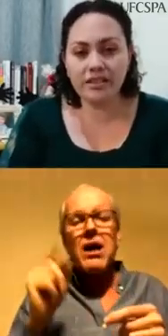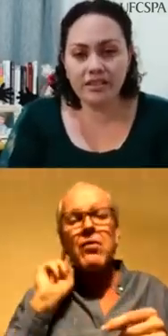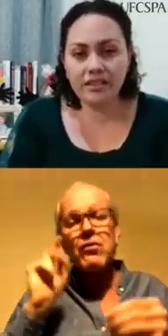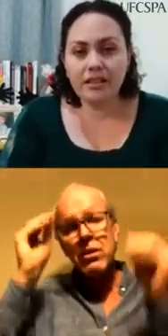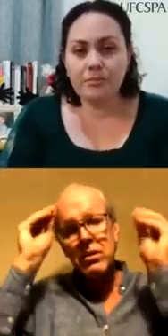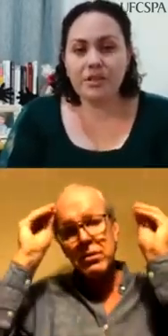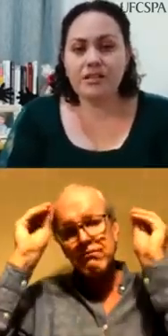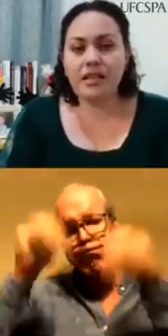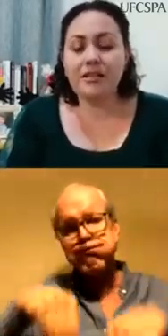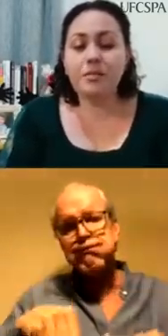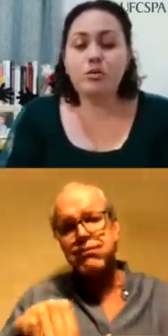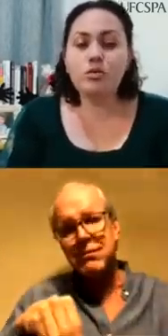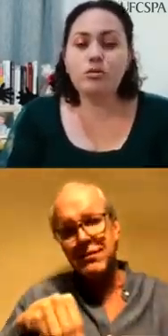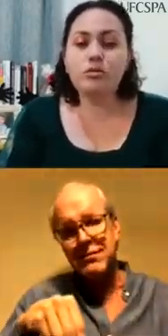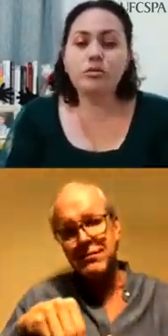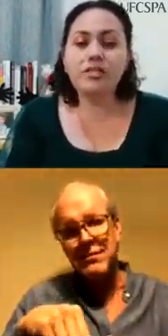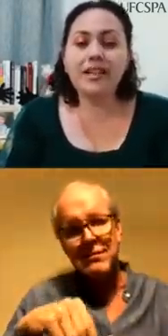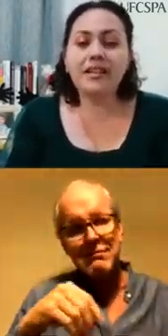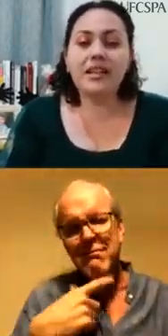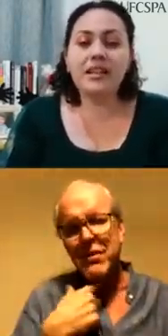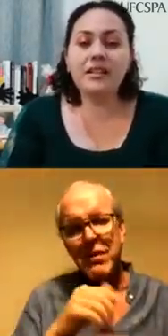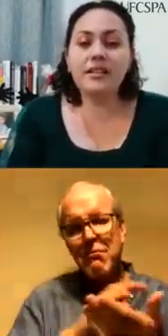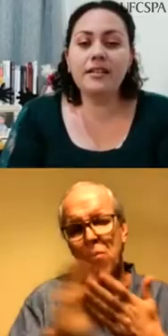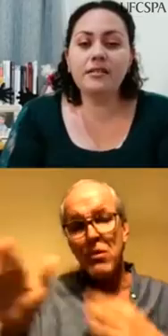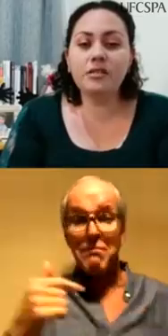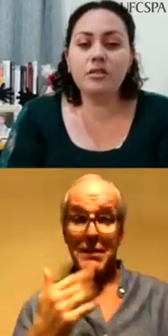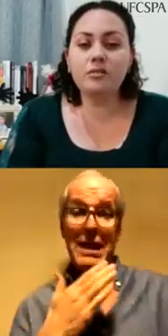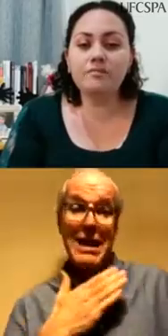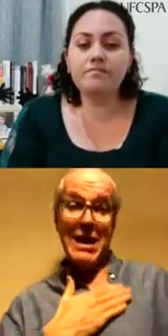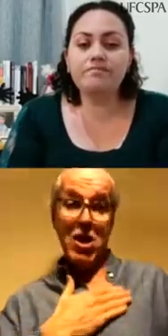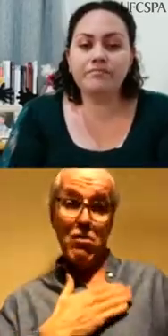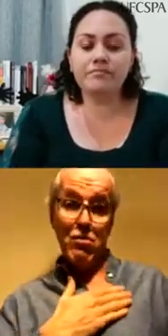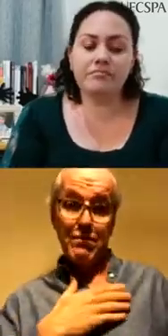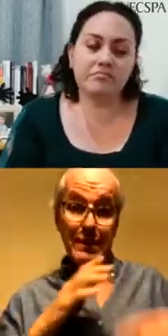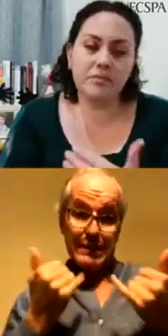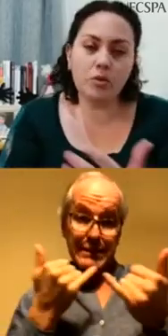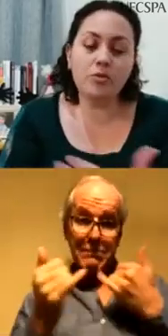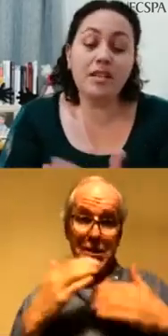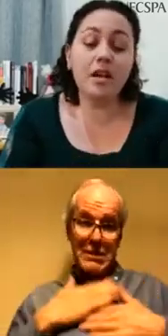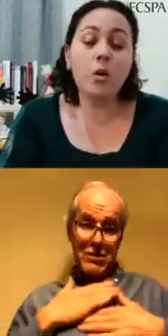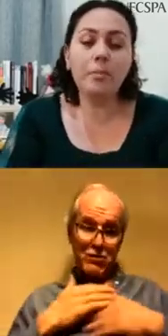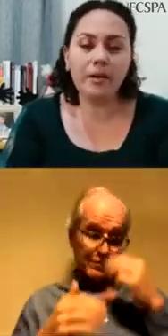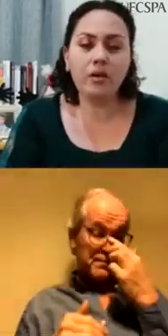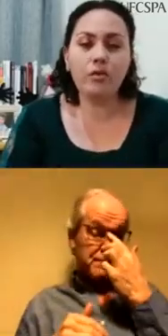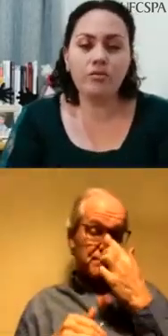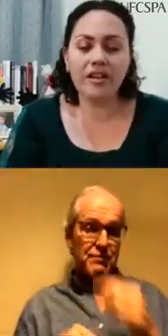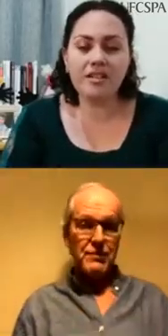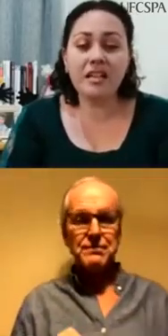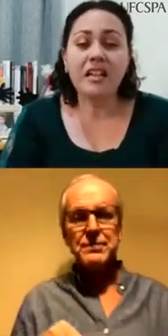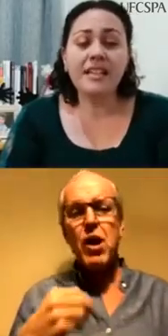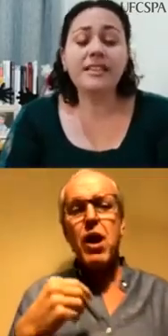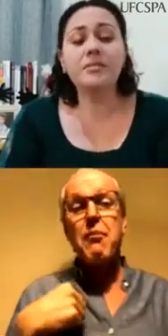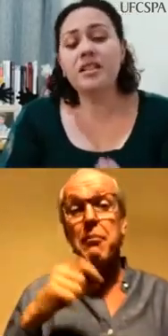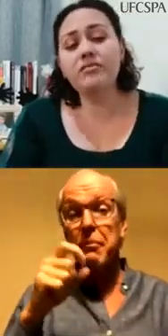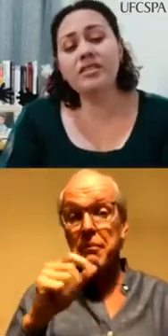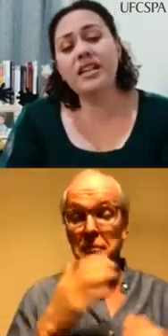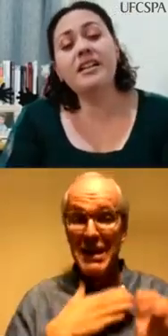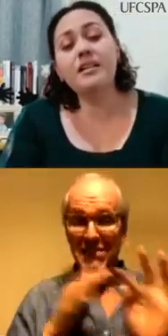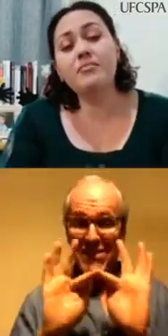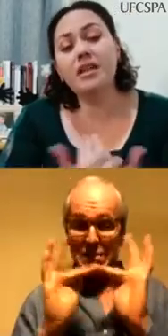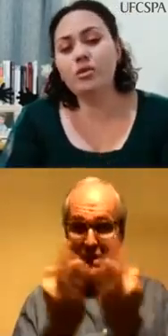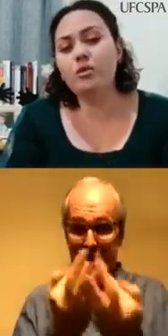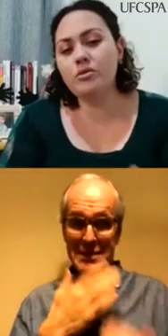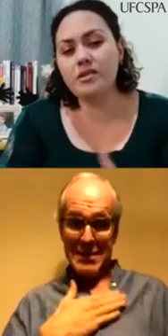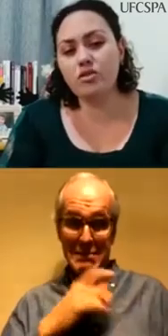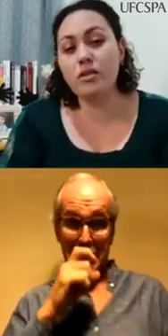surda, né? Até para que o surdo não tenha aquele não consiga acompanhar a conversa. E também evitar